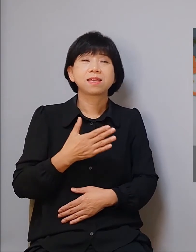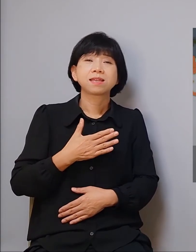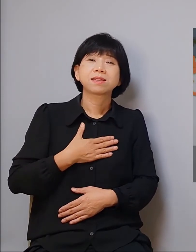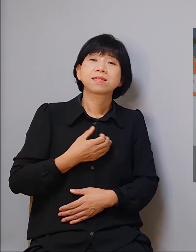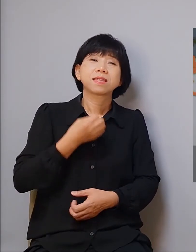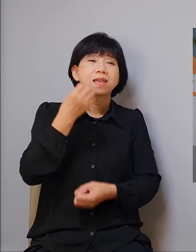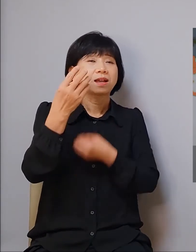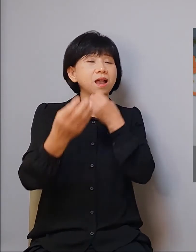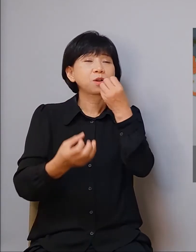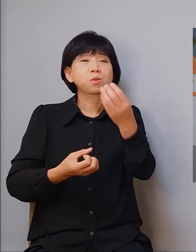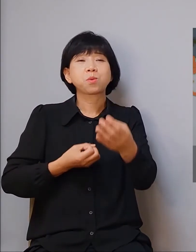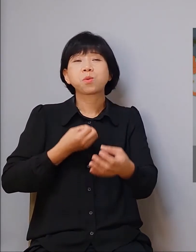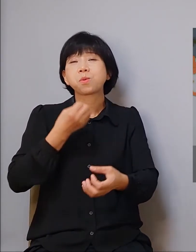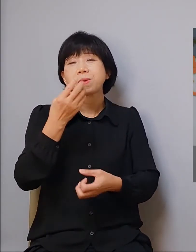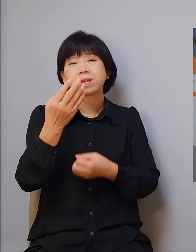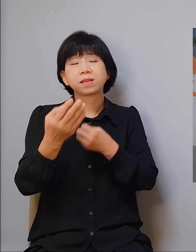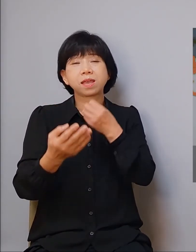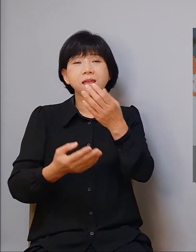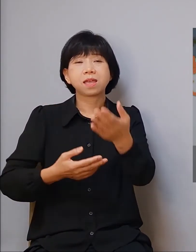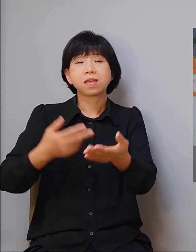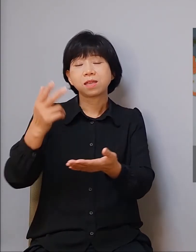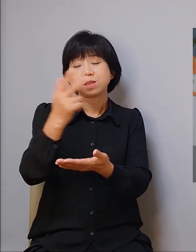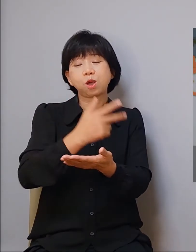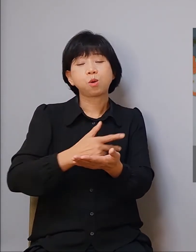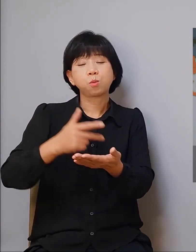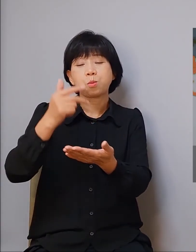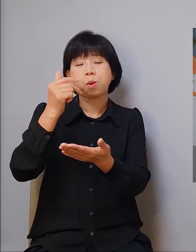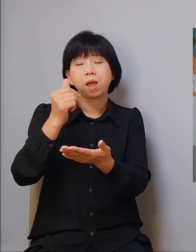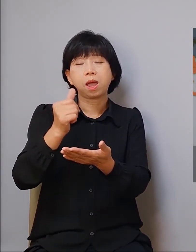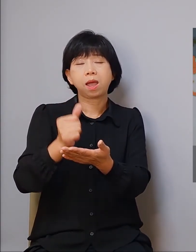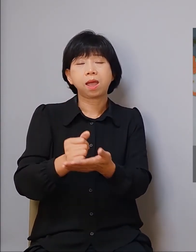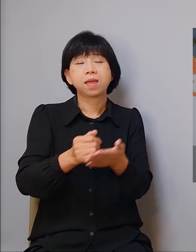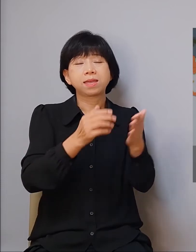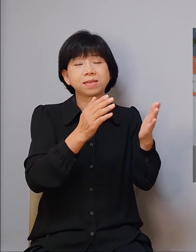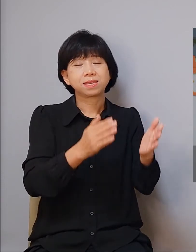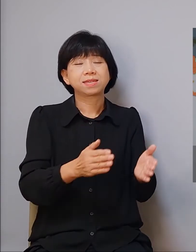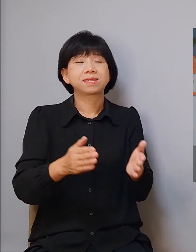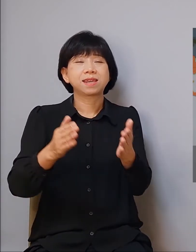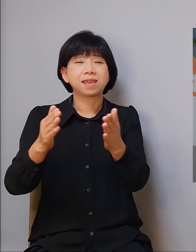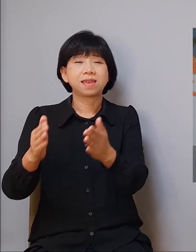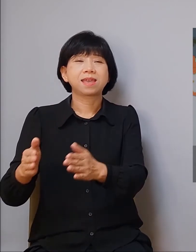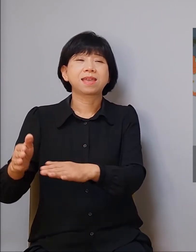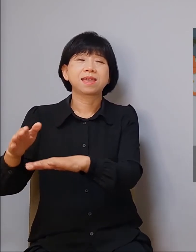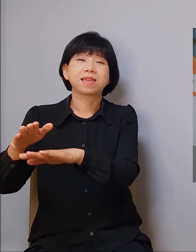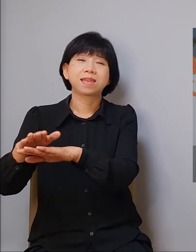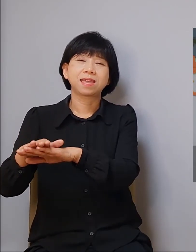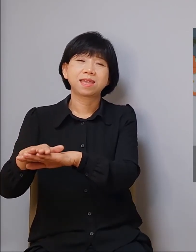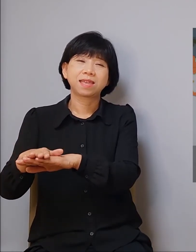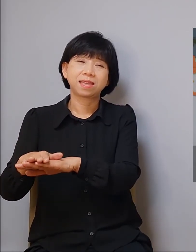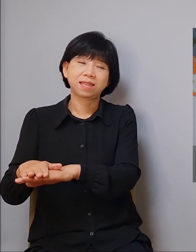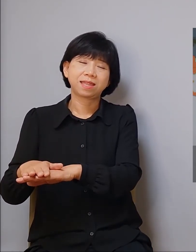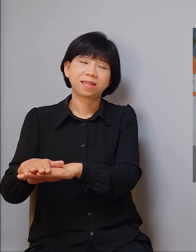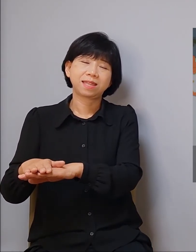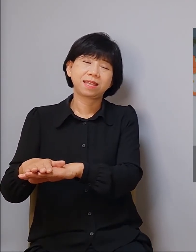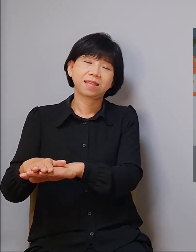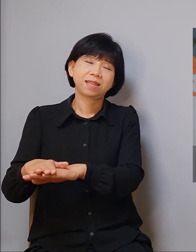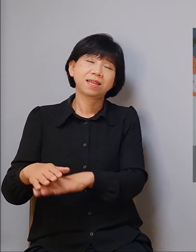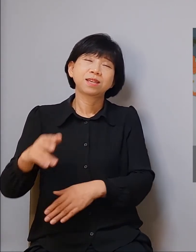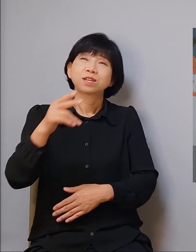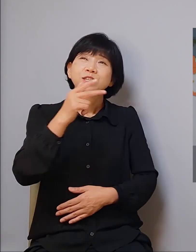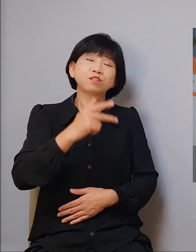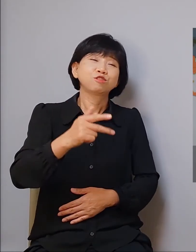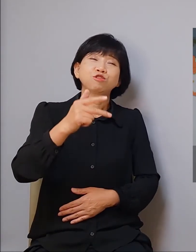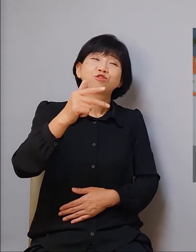때, 내가 고백해 여호와 이래. 고백합시다. 주가